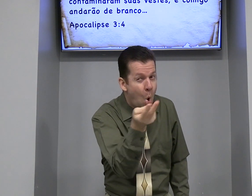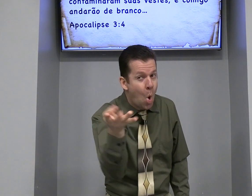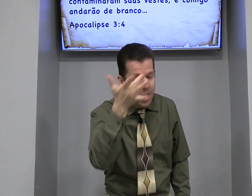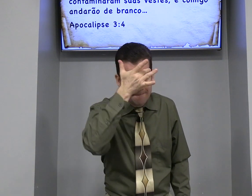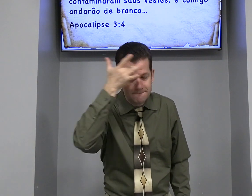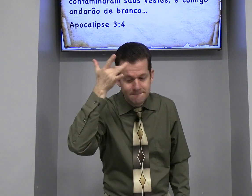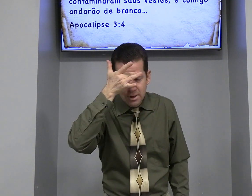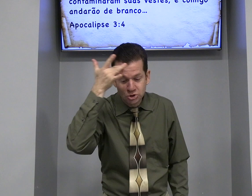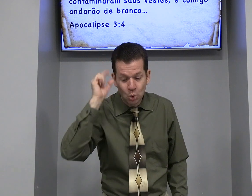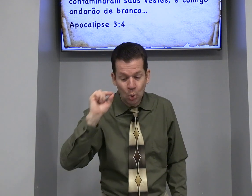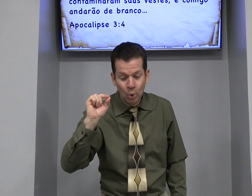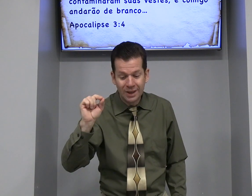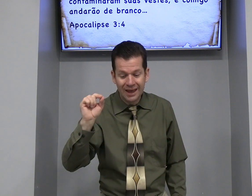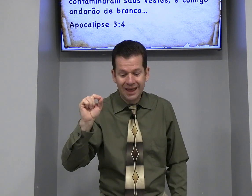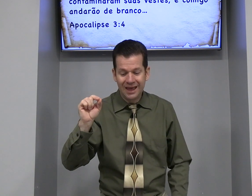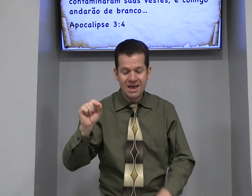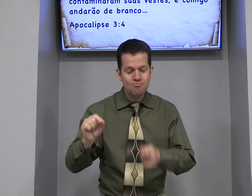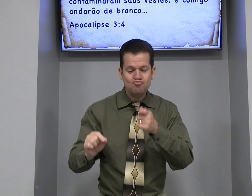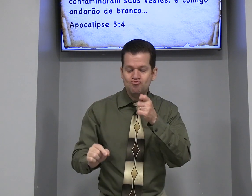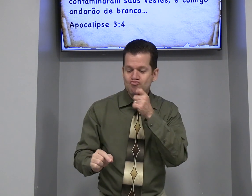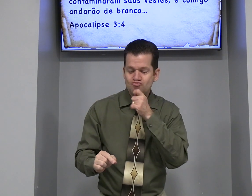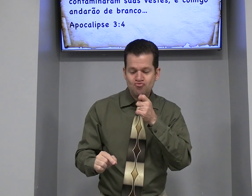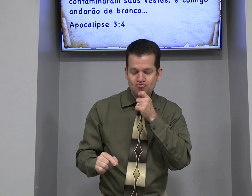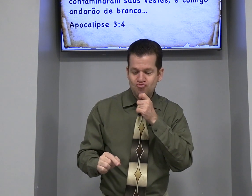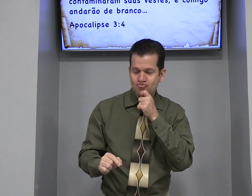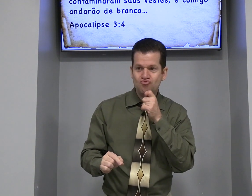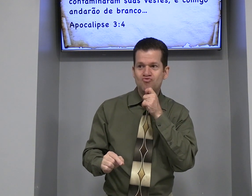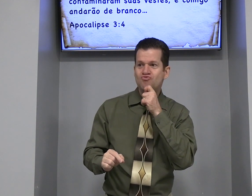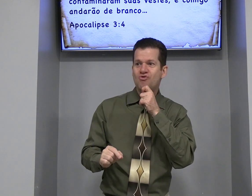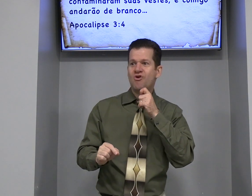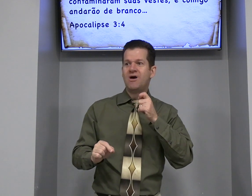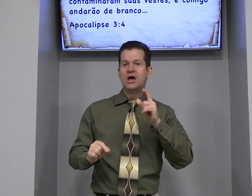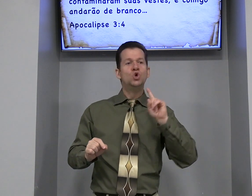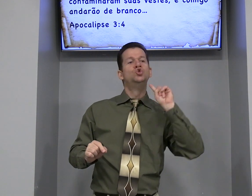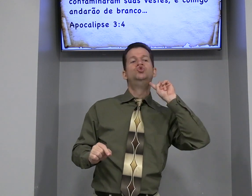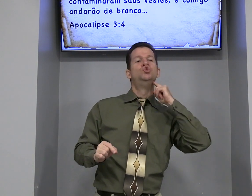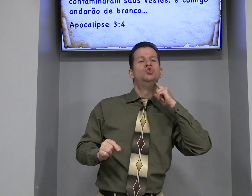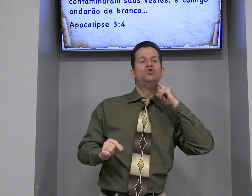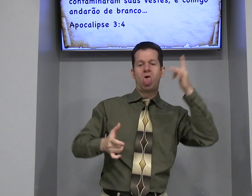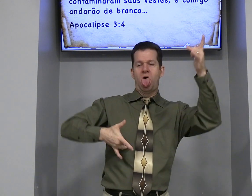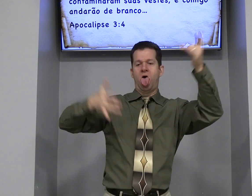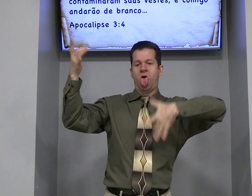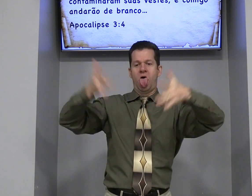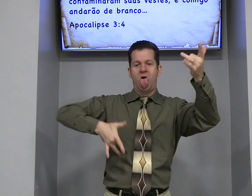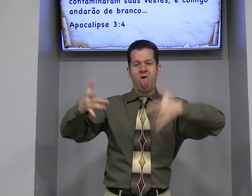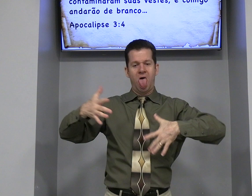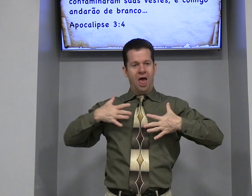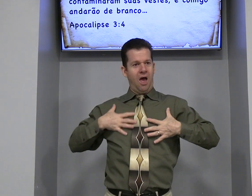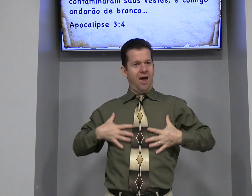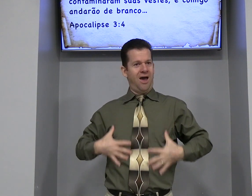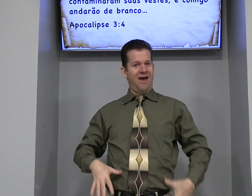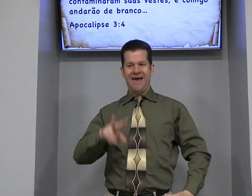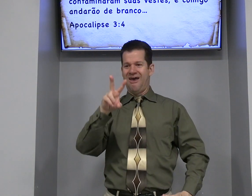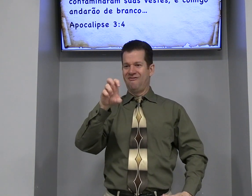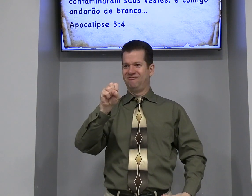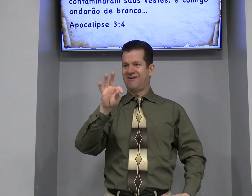mas também tem em Sardes algumas poucas pessoas que não contaminaram suas vestes.